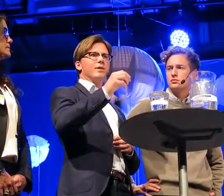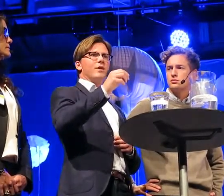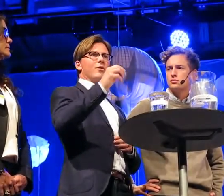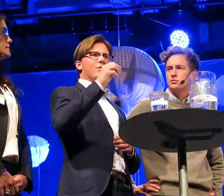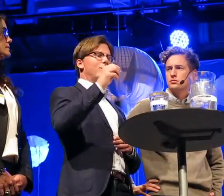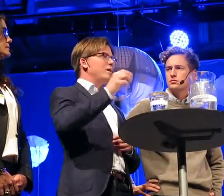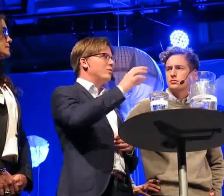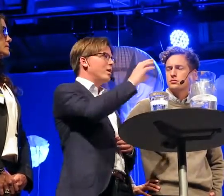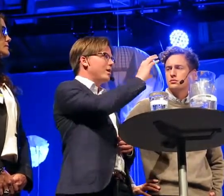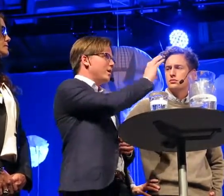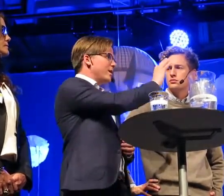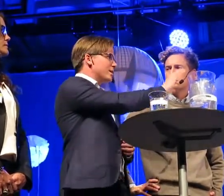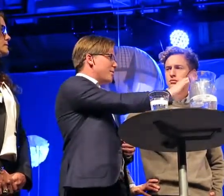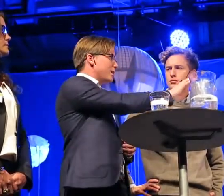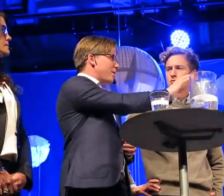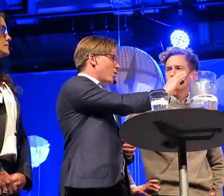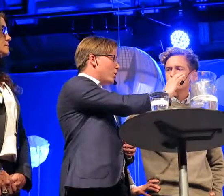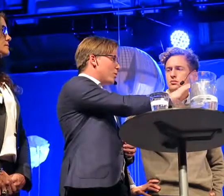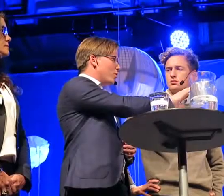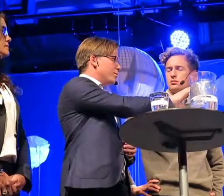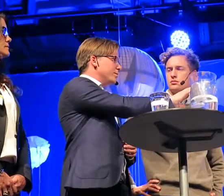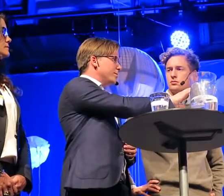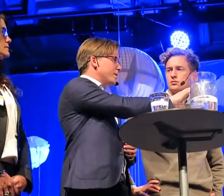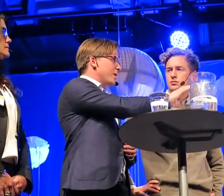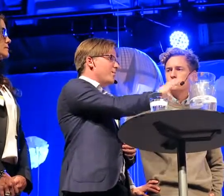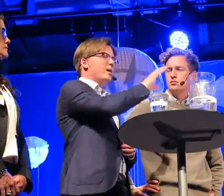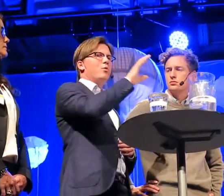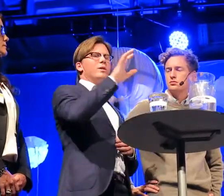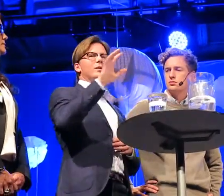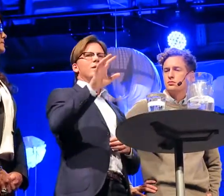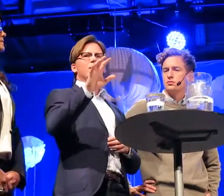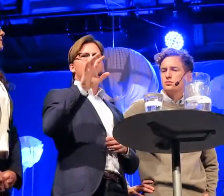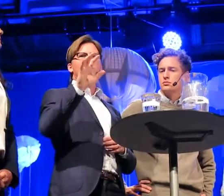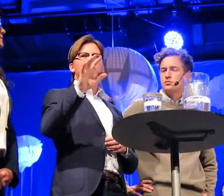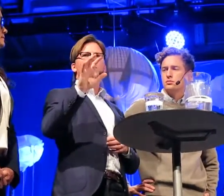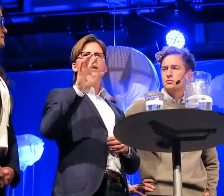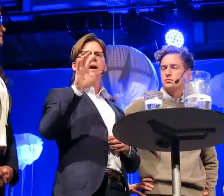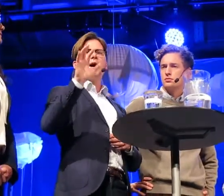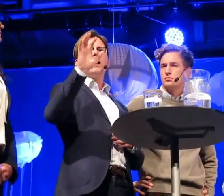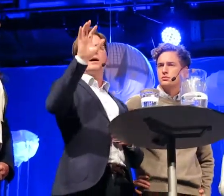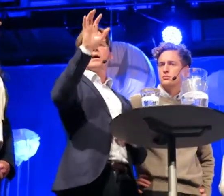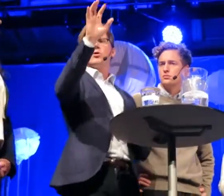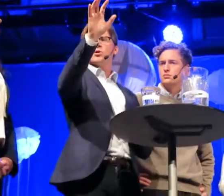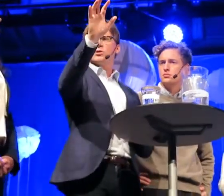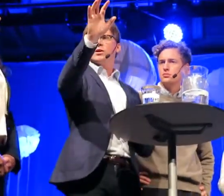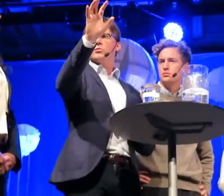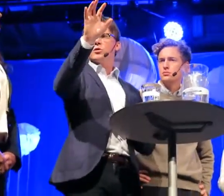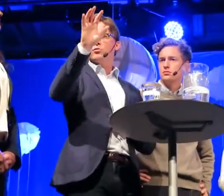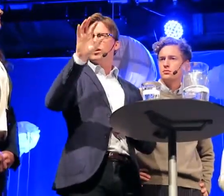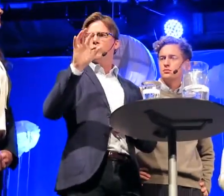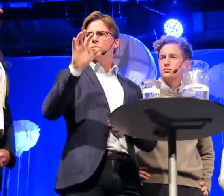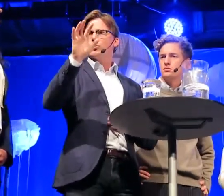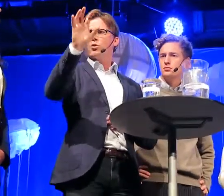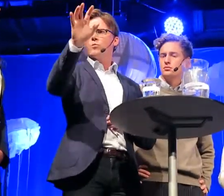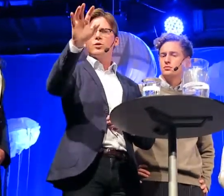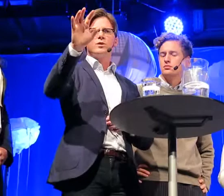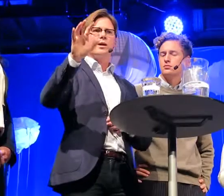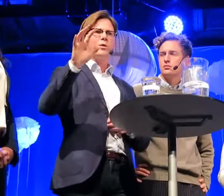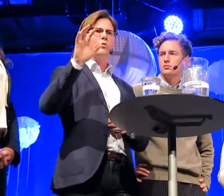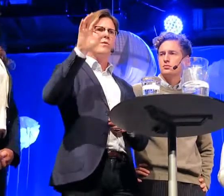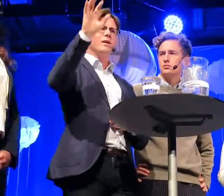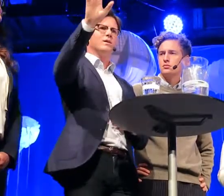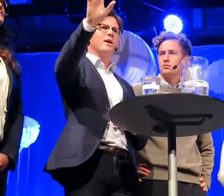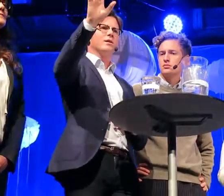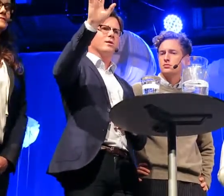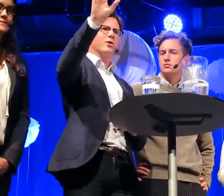lösning. Och det tror jag ni i näringslivet kan vara bra att hitta på. Men när politiken börjar säga att det här är lösningen, det är mycket roligare för oss på torgmöte